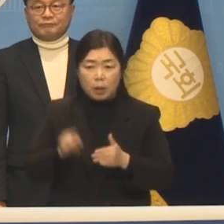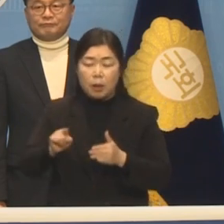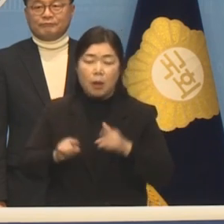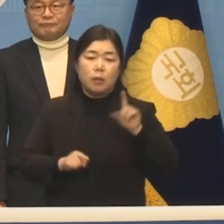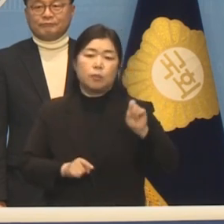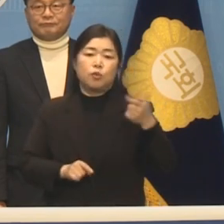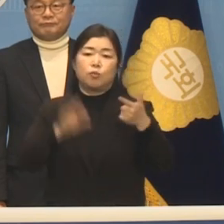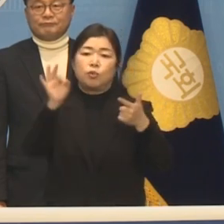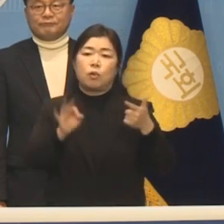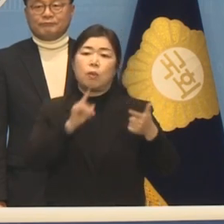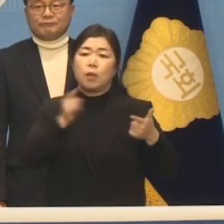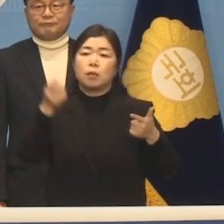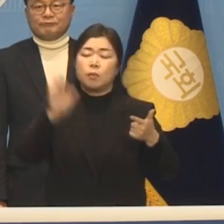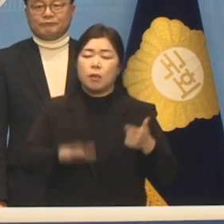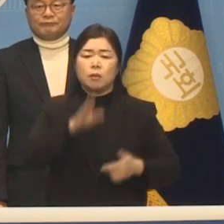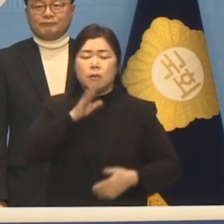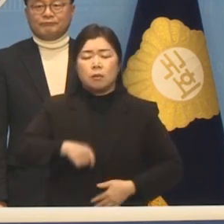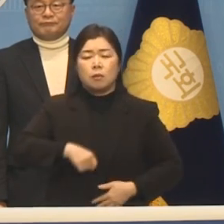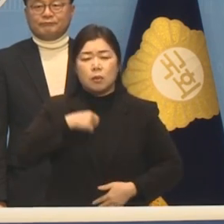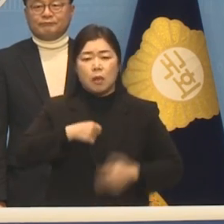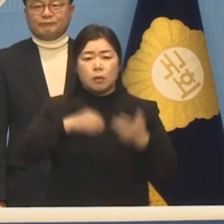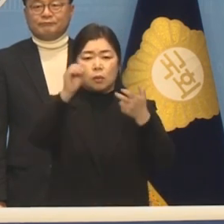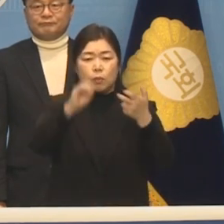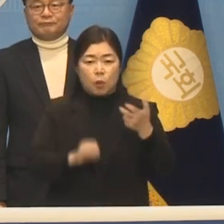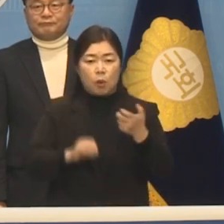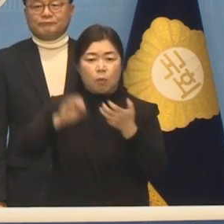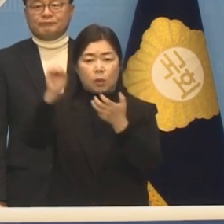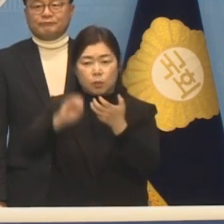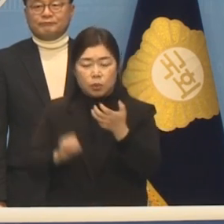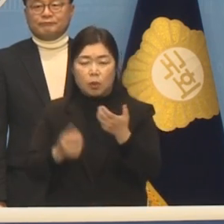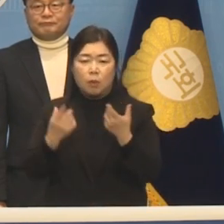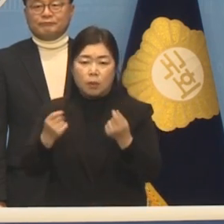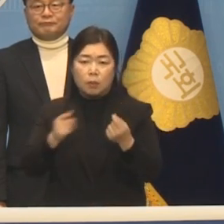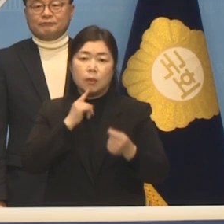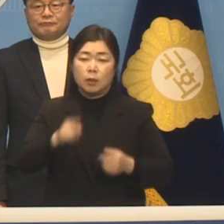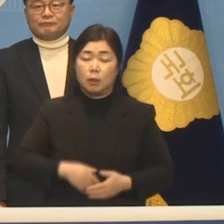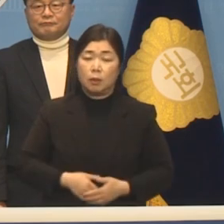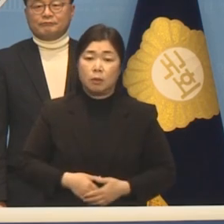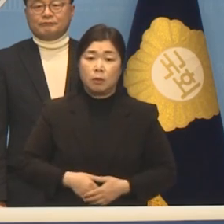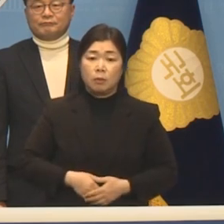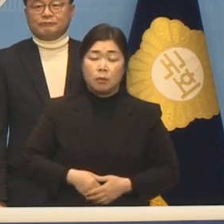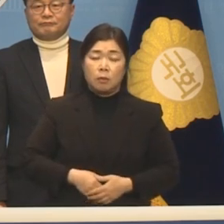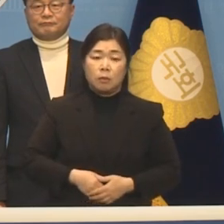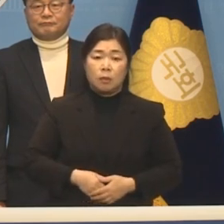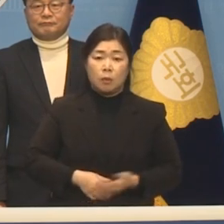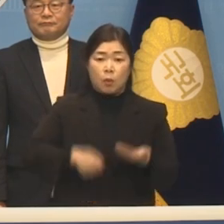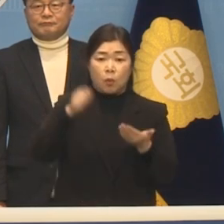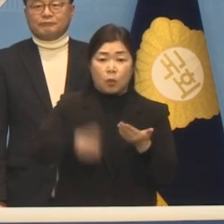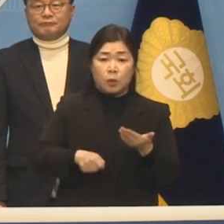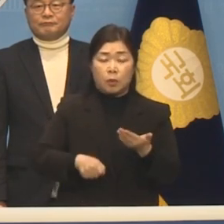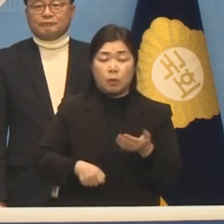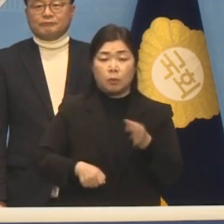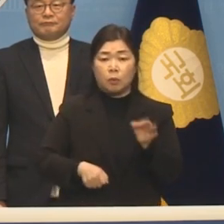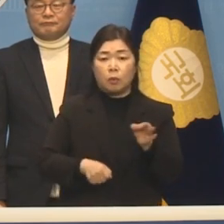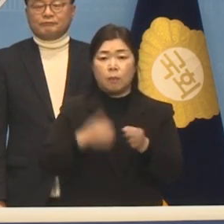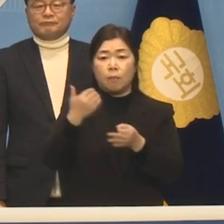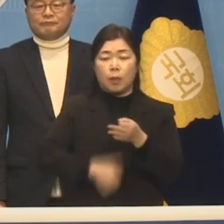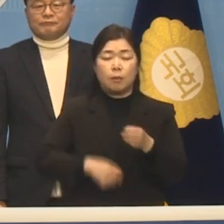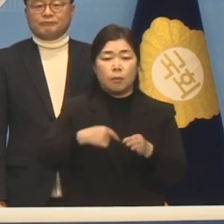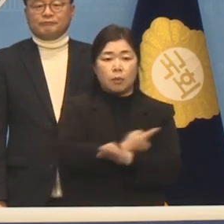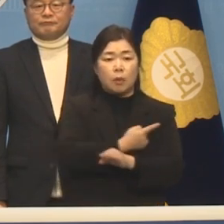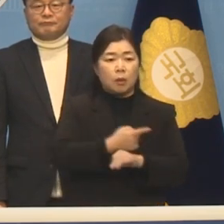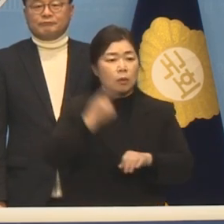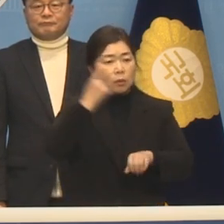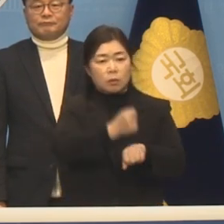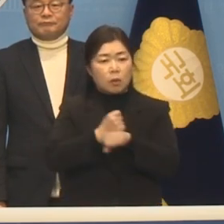16%라고 하지만 실제로는 70% 80%에 가깝다. 고정비를 빼면 사실 남는 게 없다. 연구를 더 이상 하지 말란 소리냐. 이런 절절한